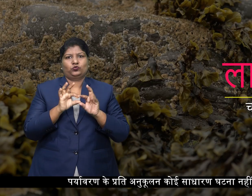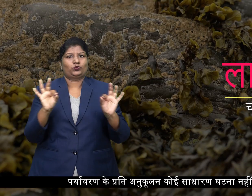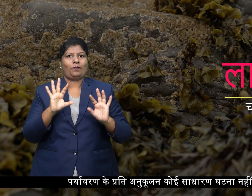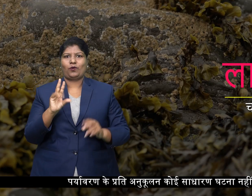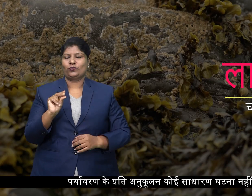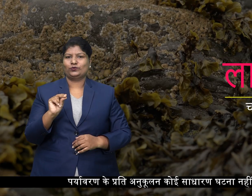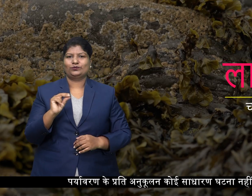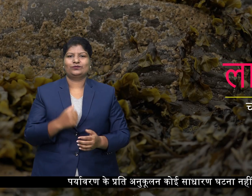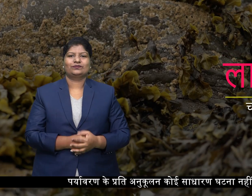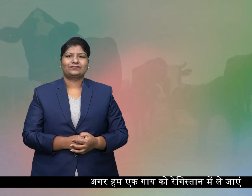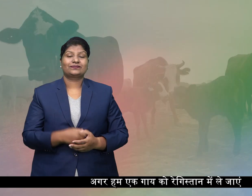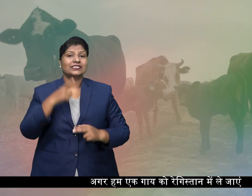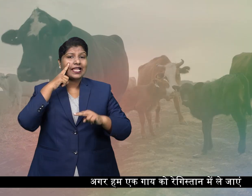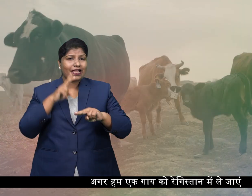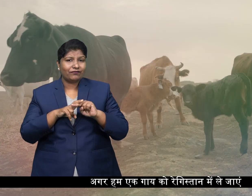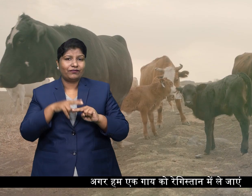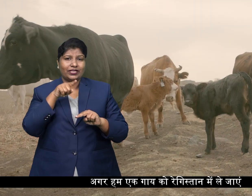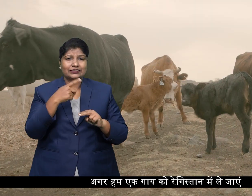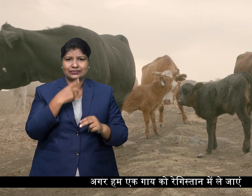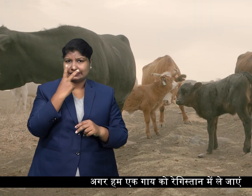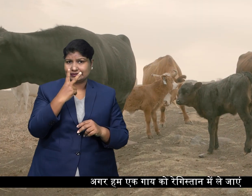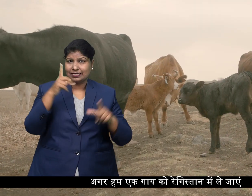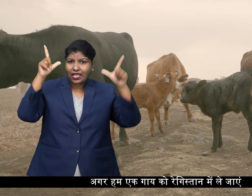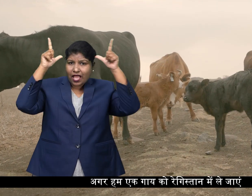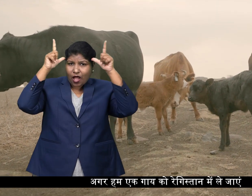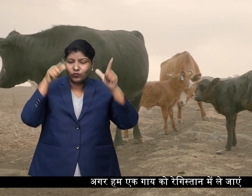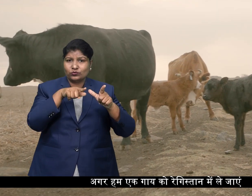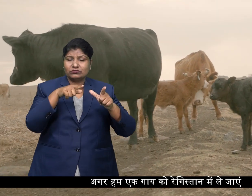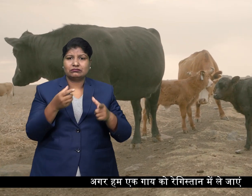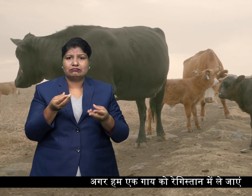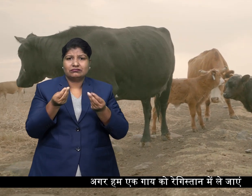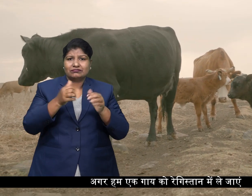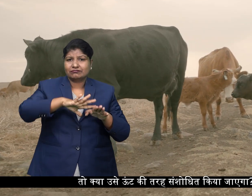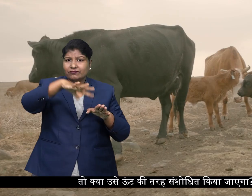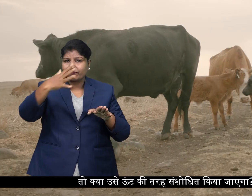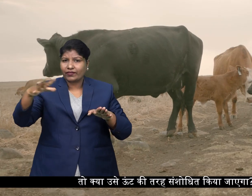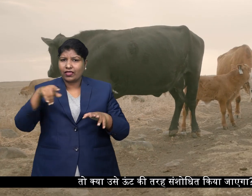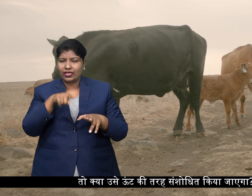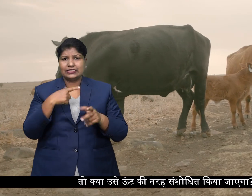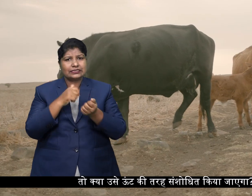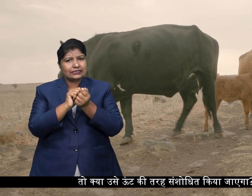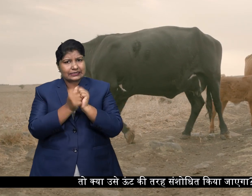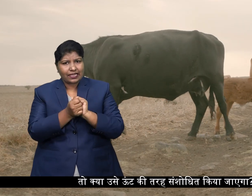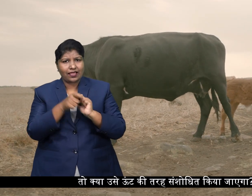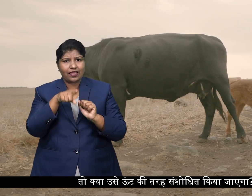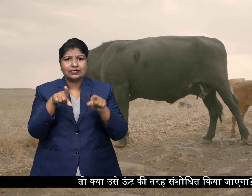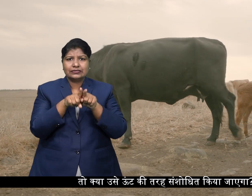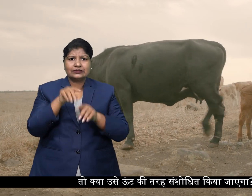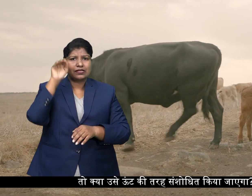है। अगर हम एक गाय को रेगिस्तान में ले जाएं, तो क्या उसे ऊंट की तरह